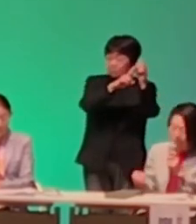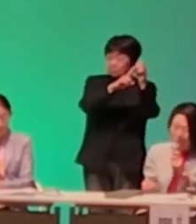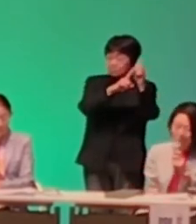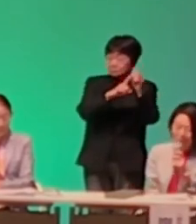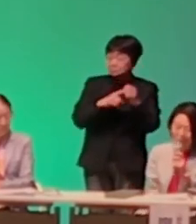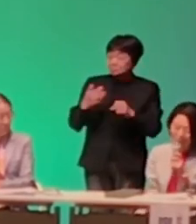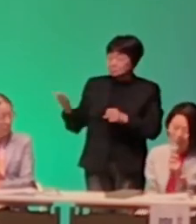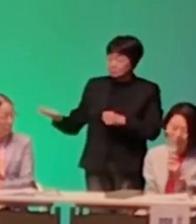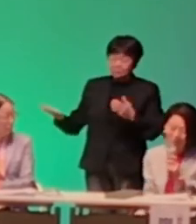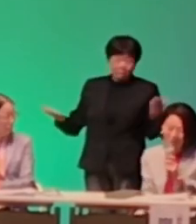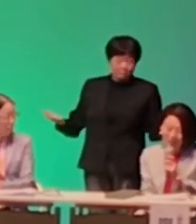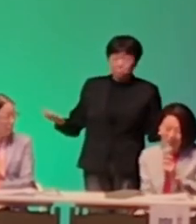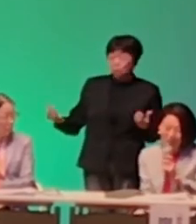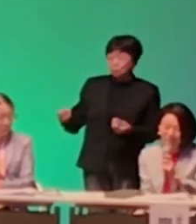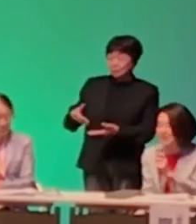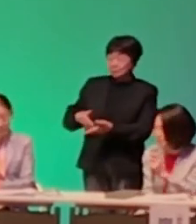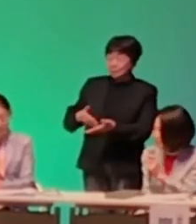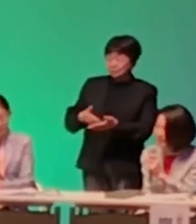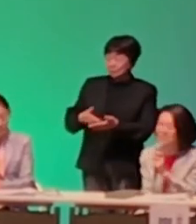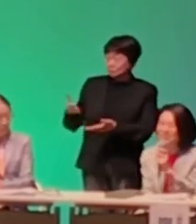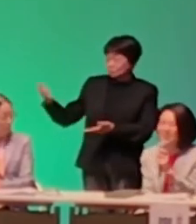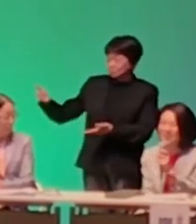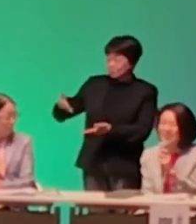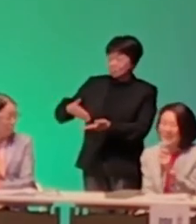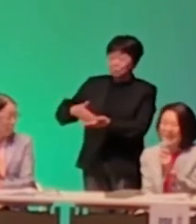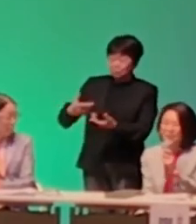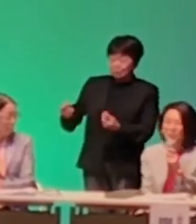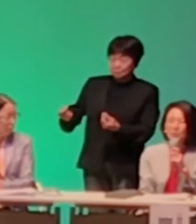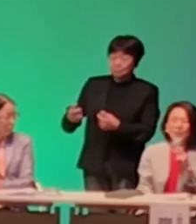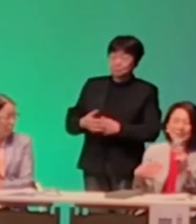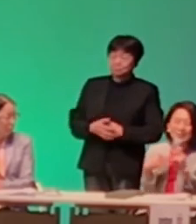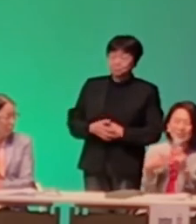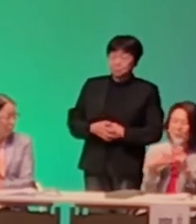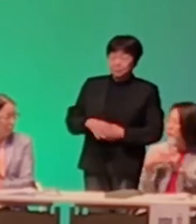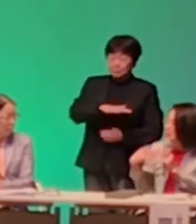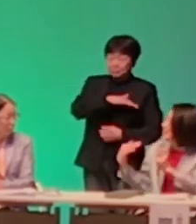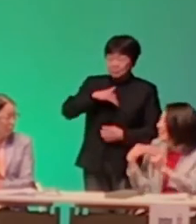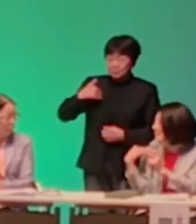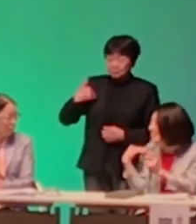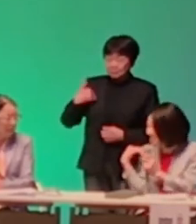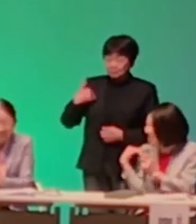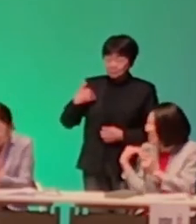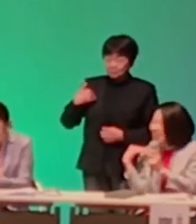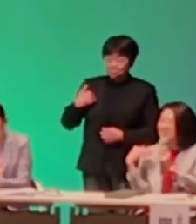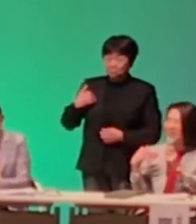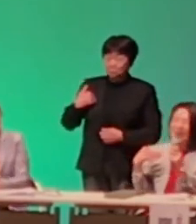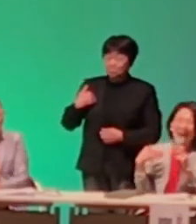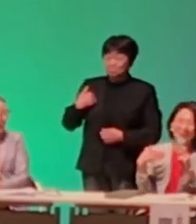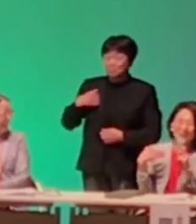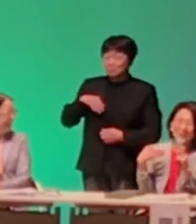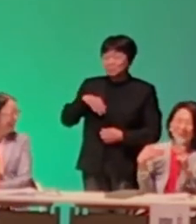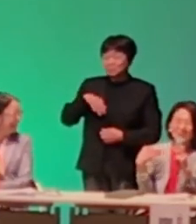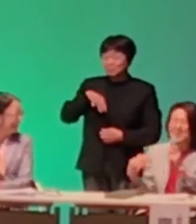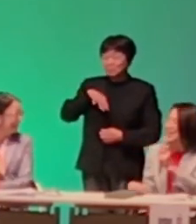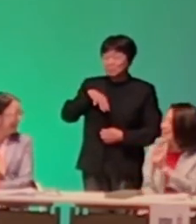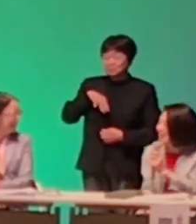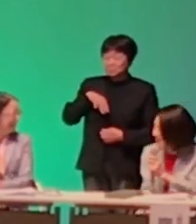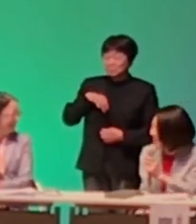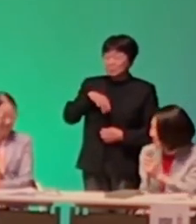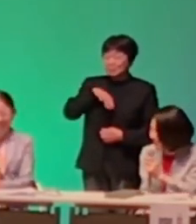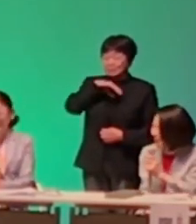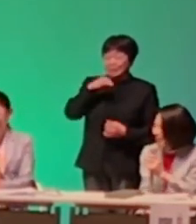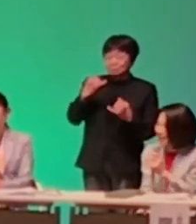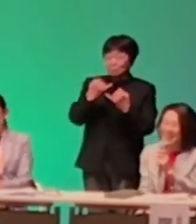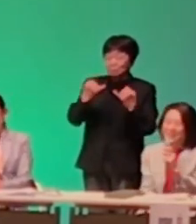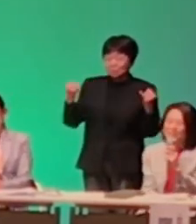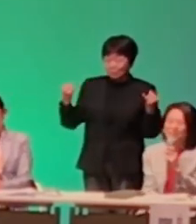あ、皆さんもおっしゃってましたように、村木さんもおっしゃっていましたように、もう私たちこの年代になると、もうその女性だ